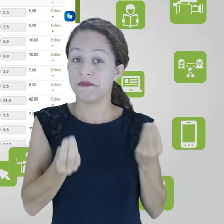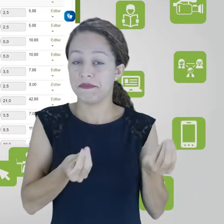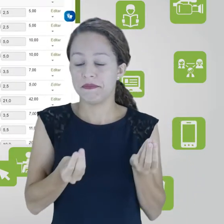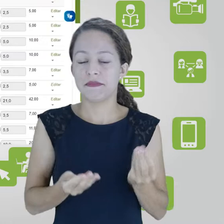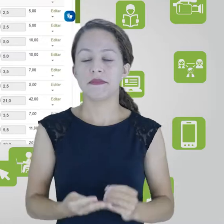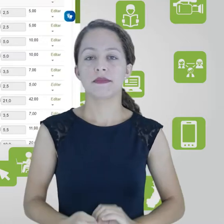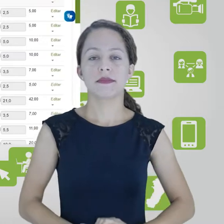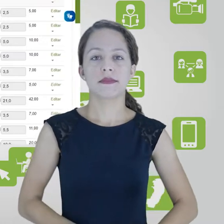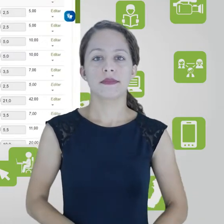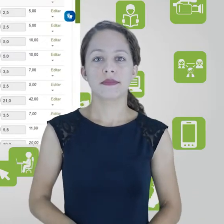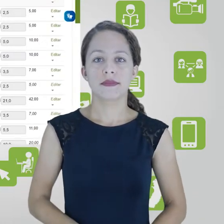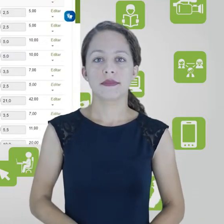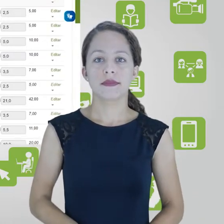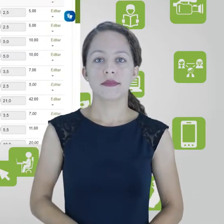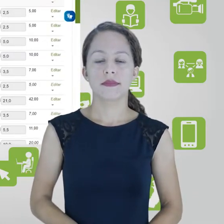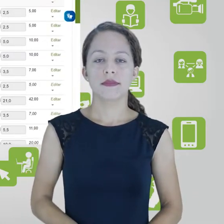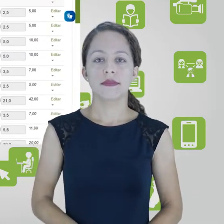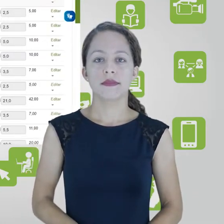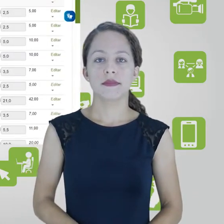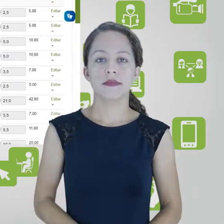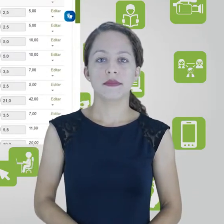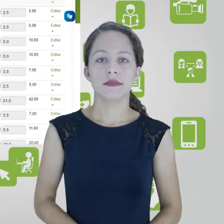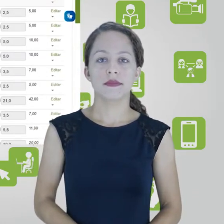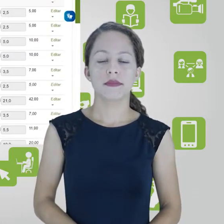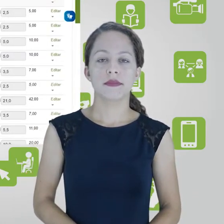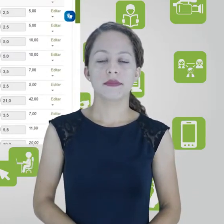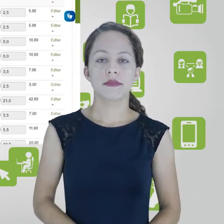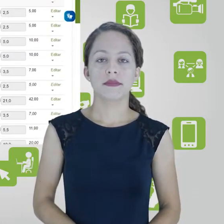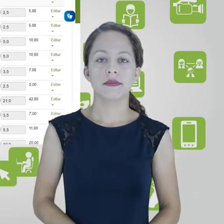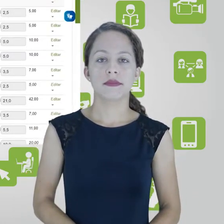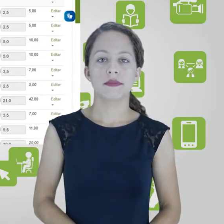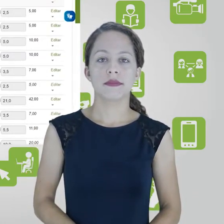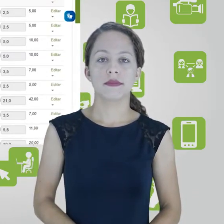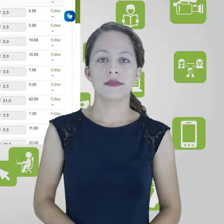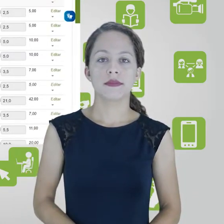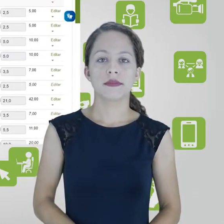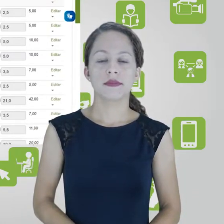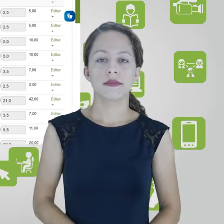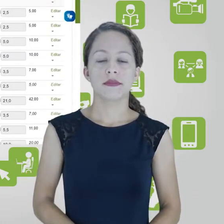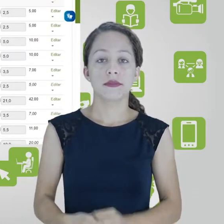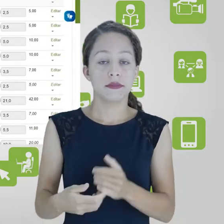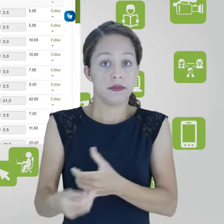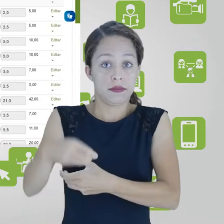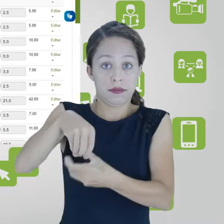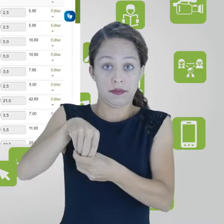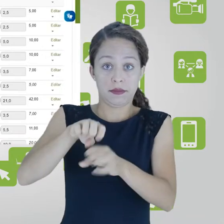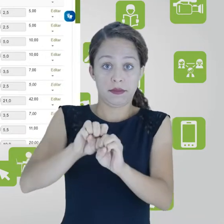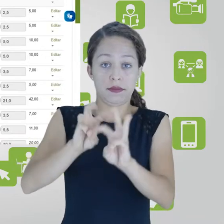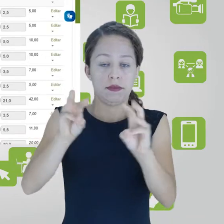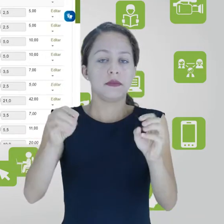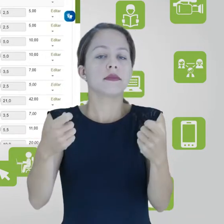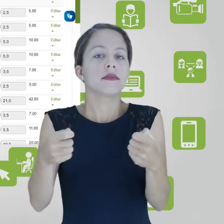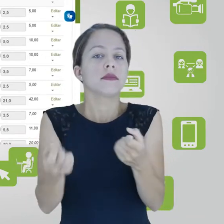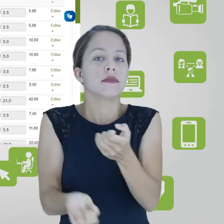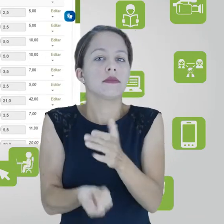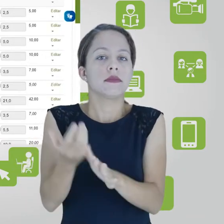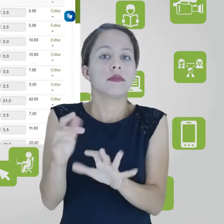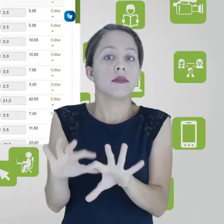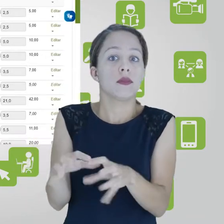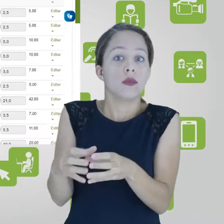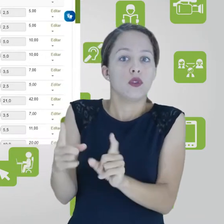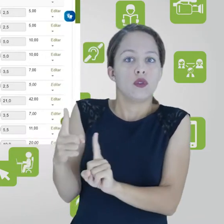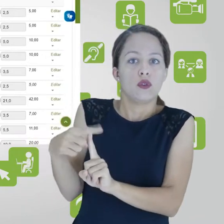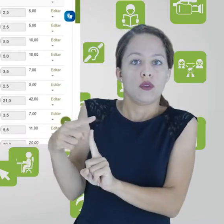direitinho essa parte. Ok, e aqui no final vai valer. Bom, dentro do Moodle, eu vou precisar criar